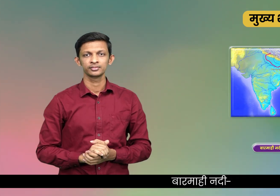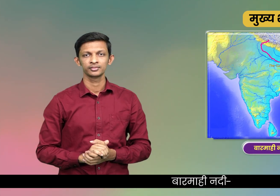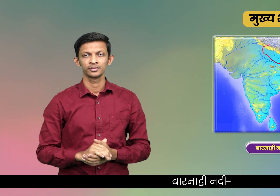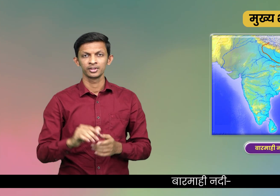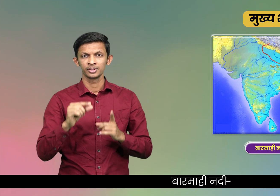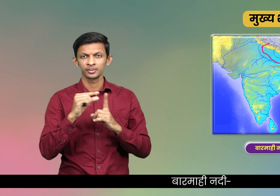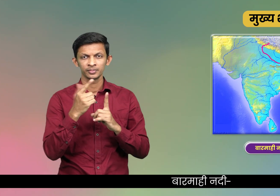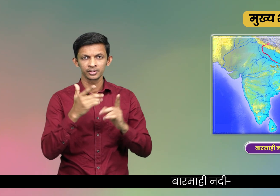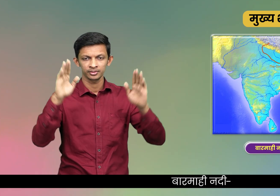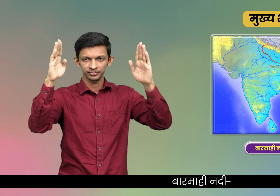बारमाही नदी.